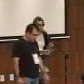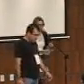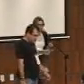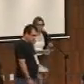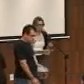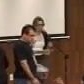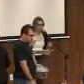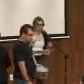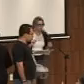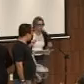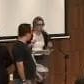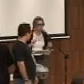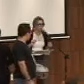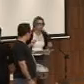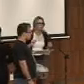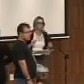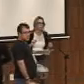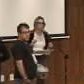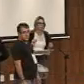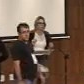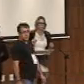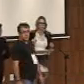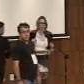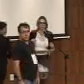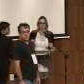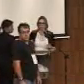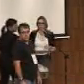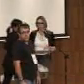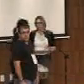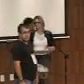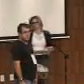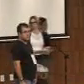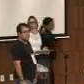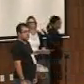Alô, som. Alô, som.